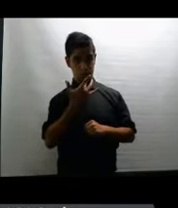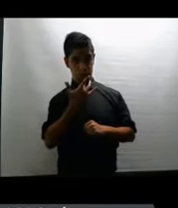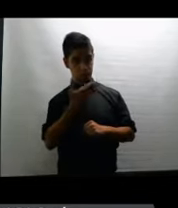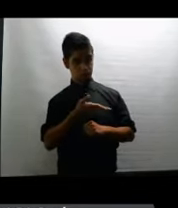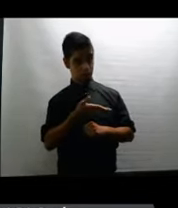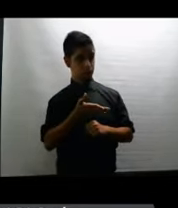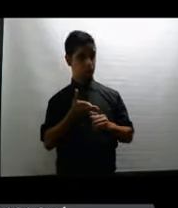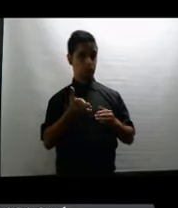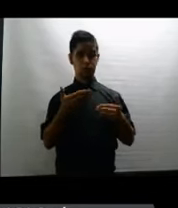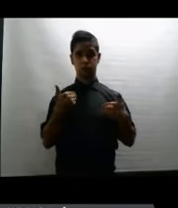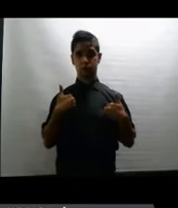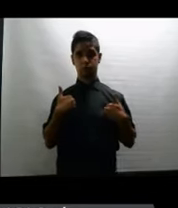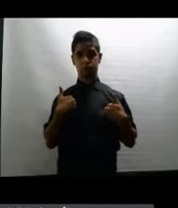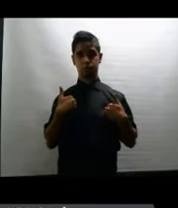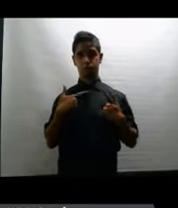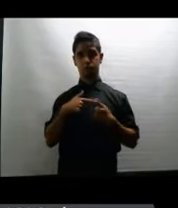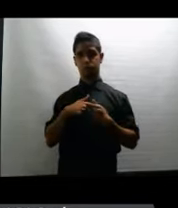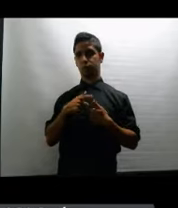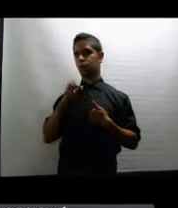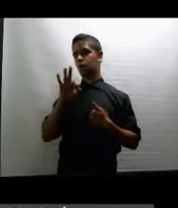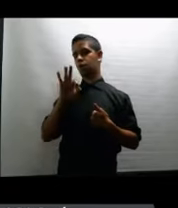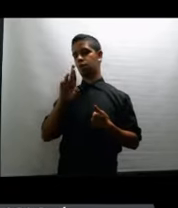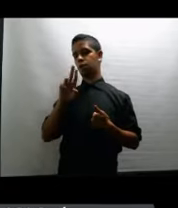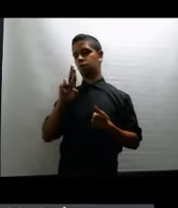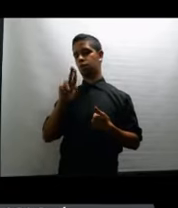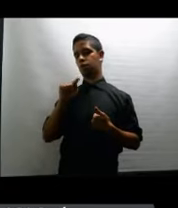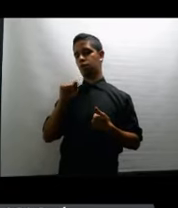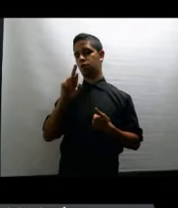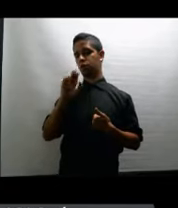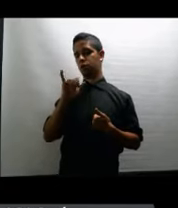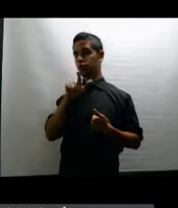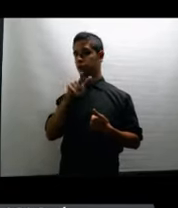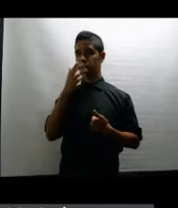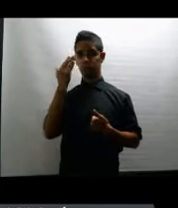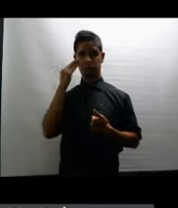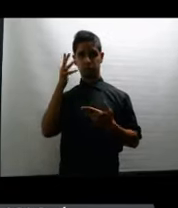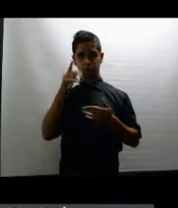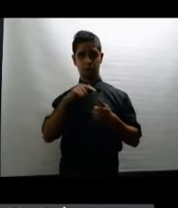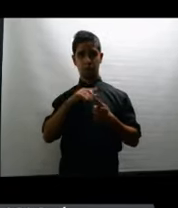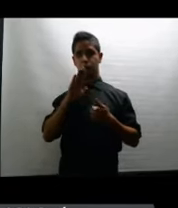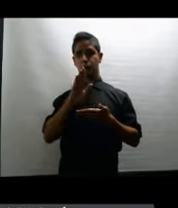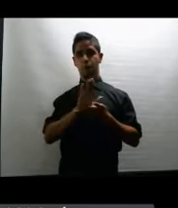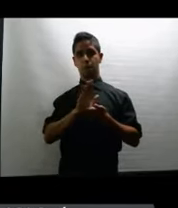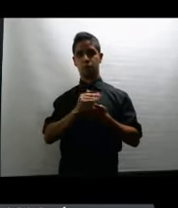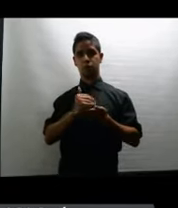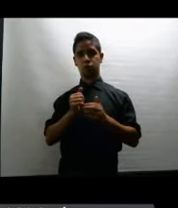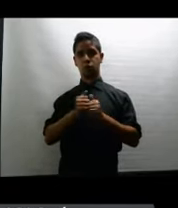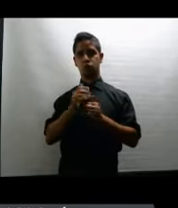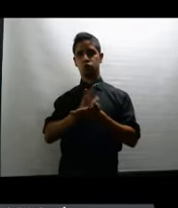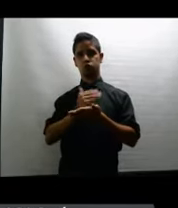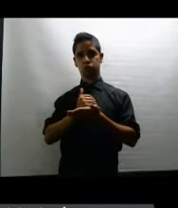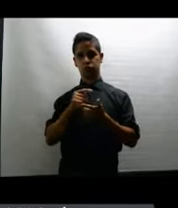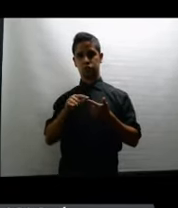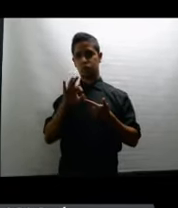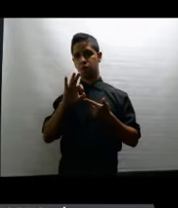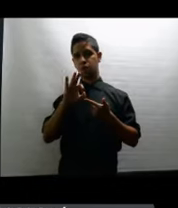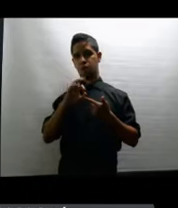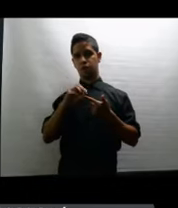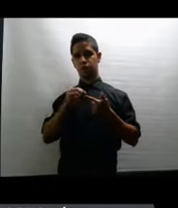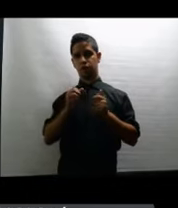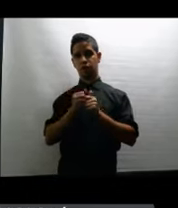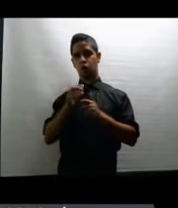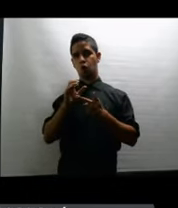Mira. Aquí tenemos, mira, de Fruteri. Ay, qué rico. Ya usted sabe, mira, está el brownie con cheesecake, está la fresita con chocolate, está